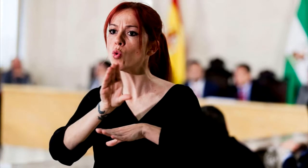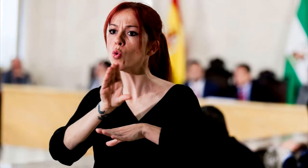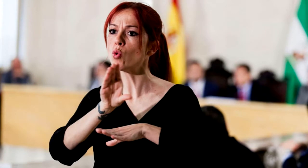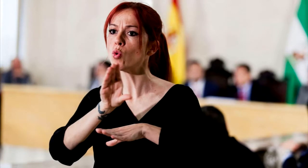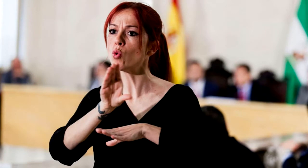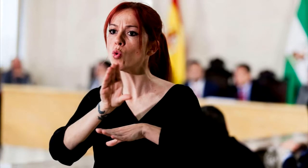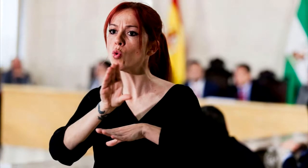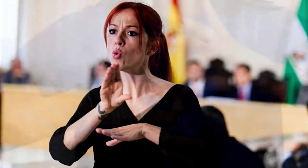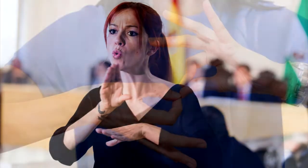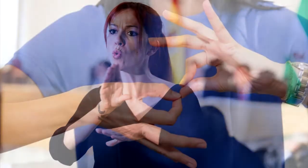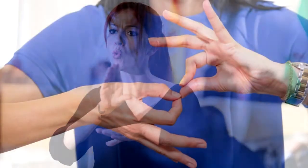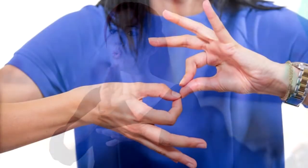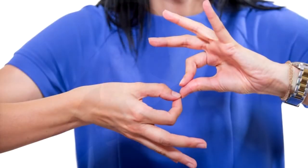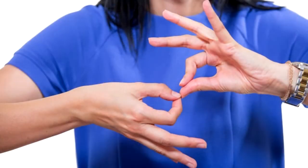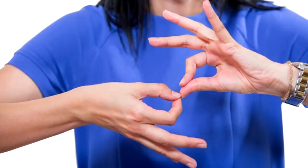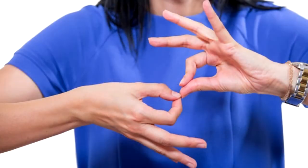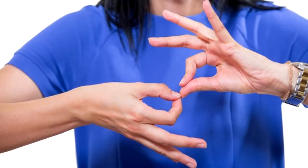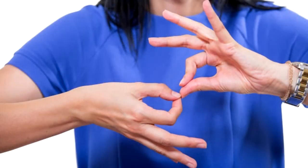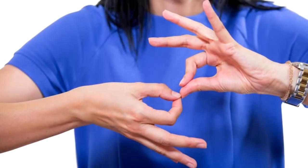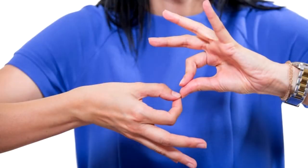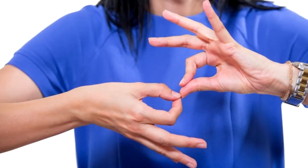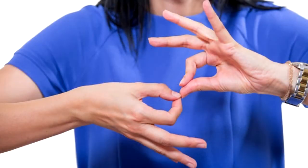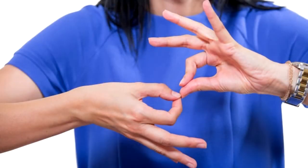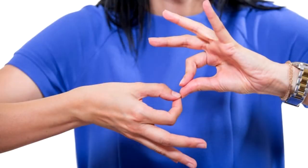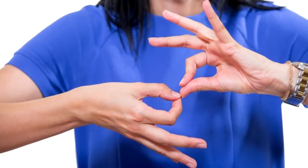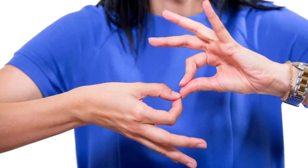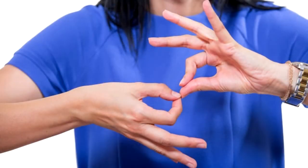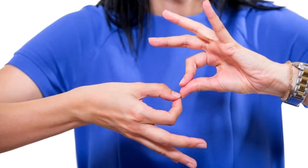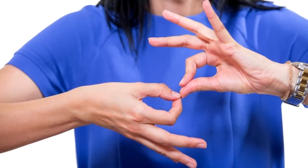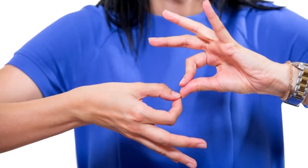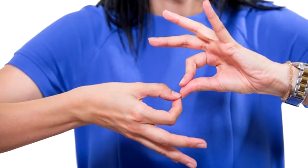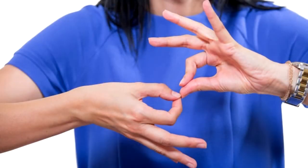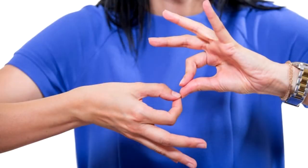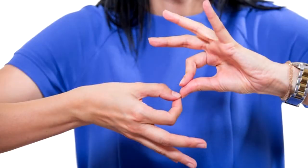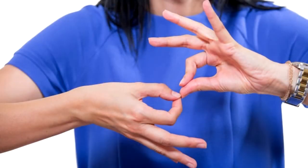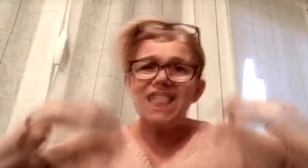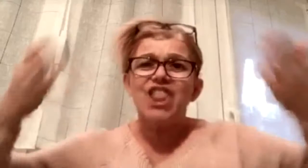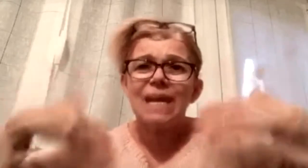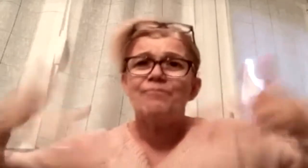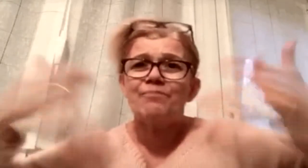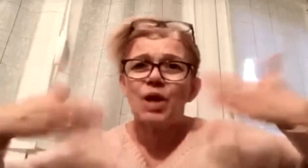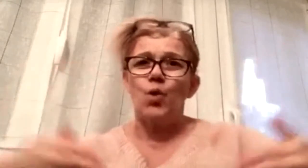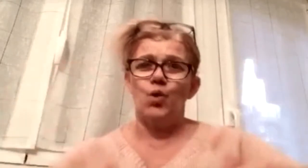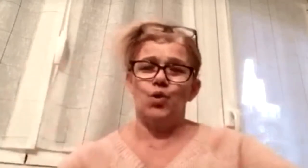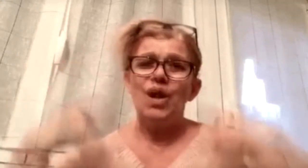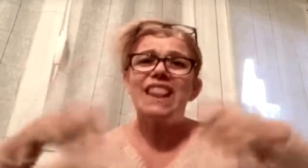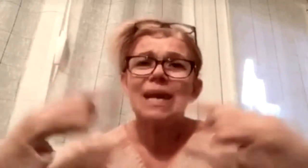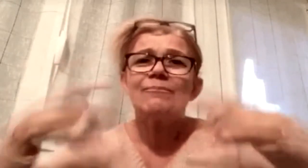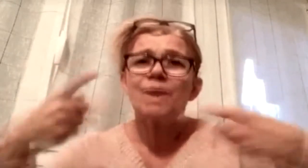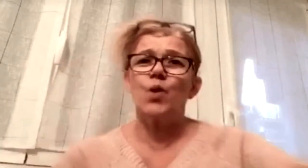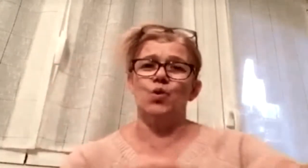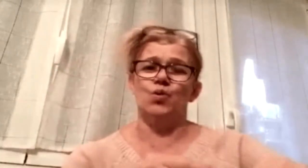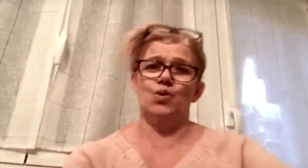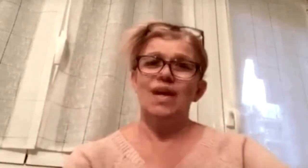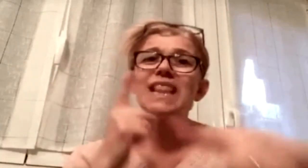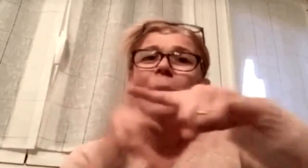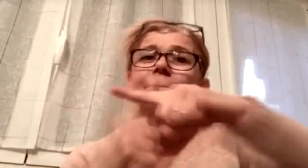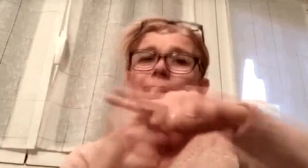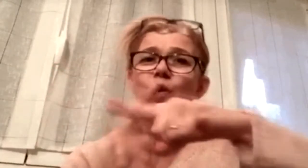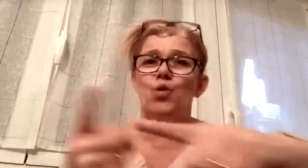de gestos o signos producidos sobre todo, pero no exclusivamente, por el movimiento de las manos, al que se añaden la expresión de la